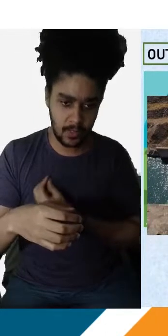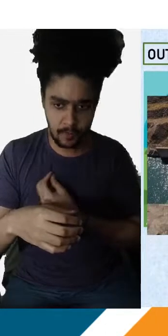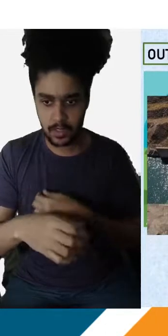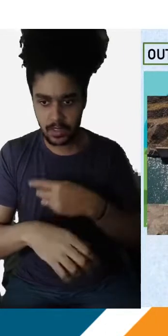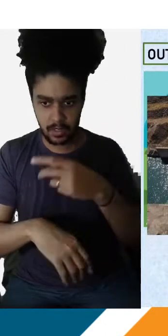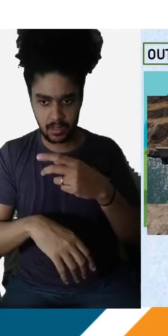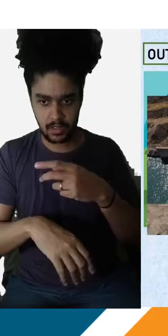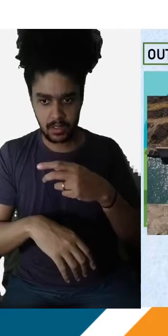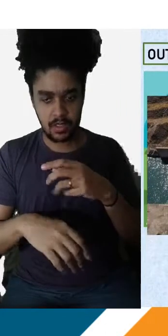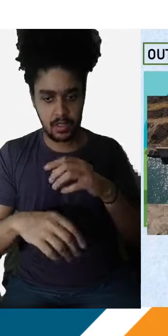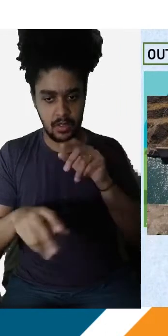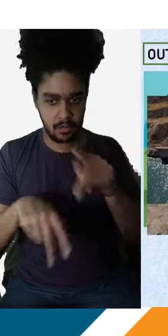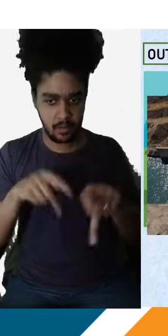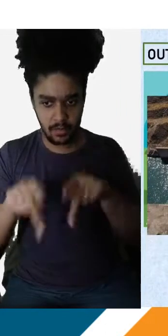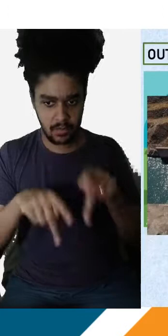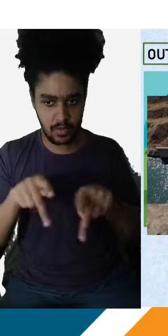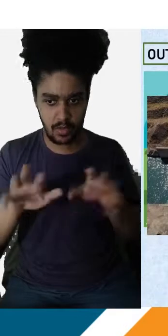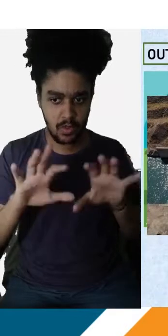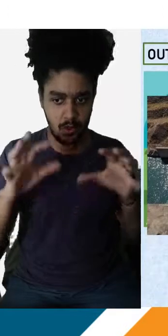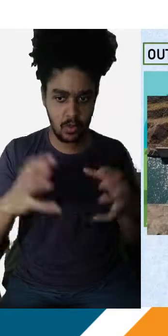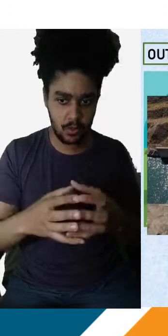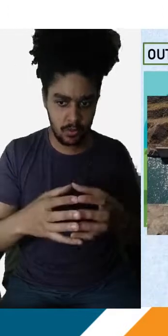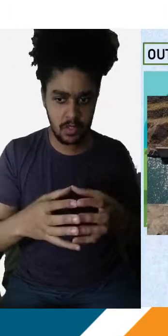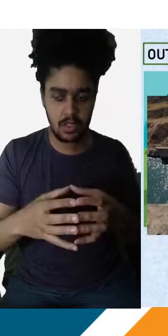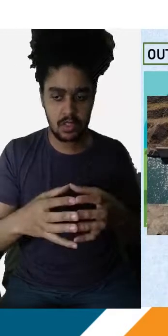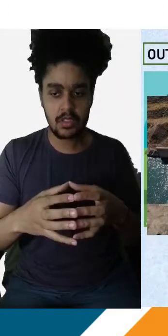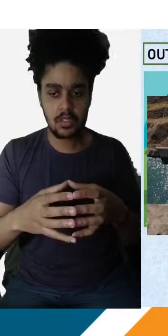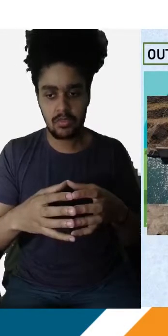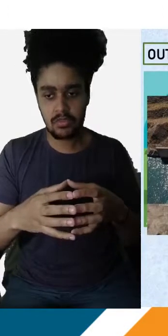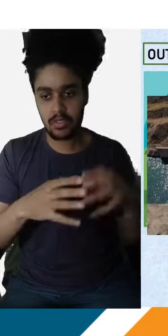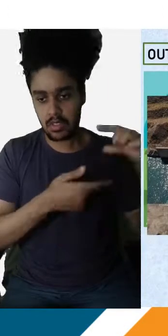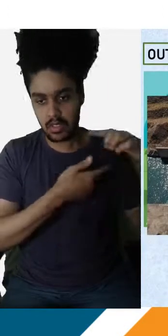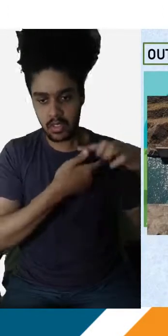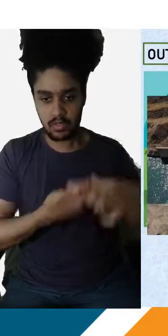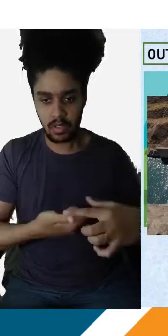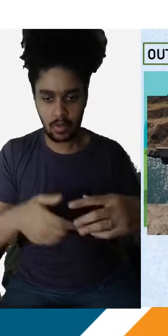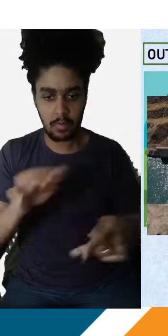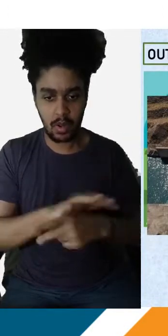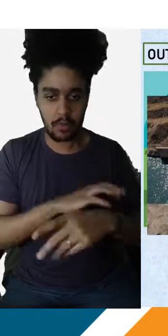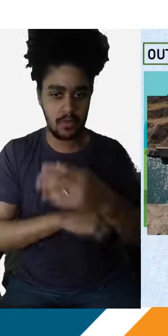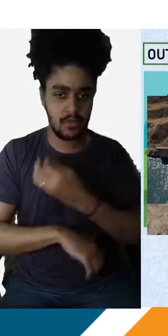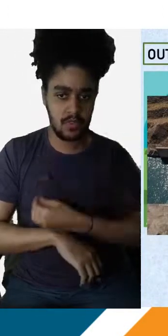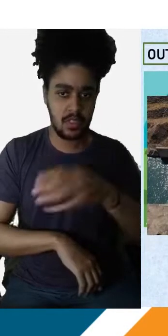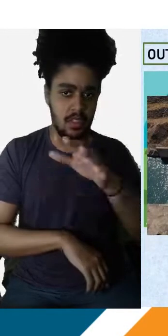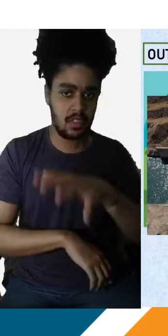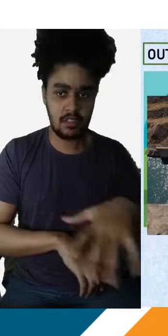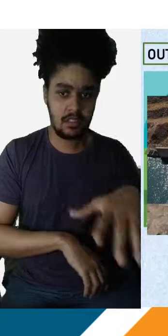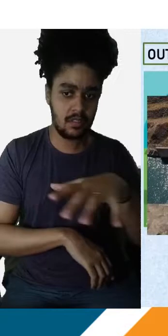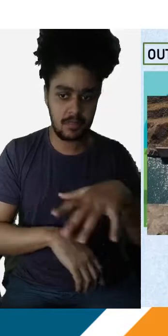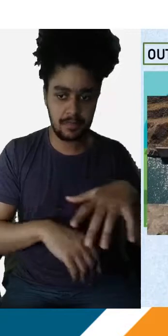de populações, de comunidades tradicionais que viviam naquela área. Beleza? Isso nós